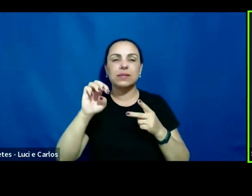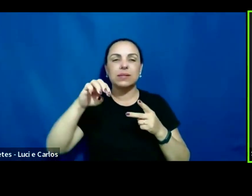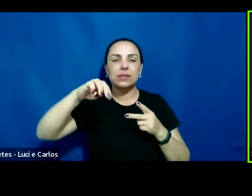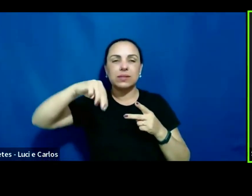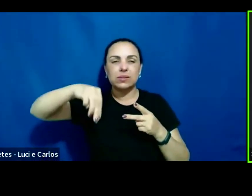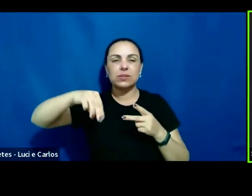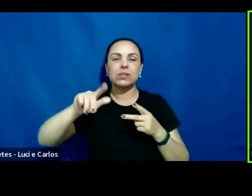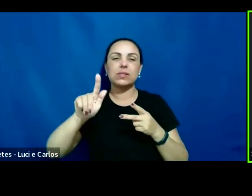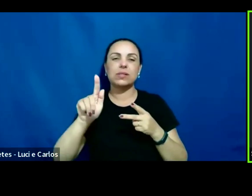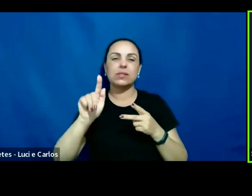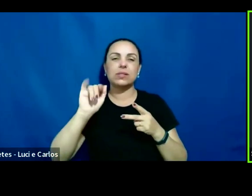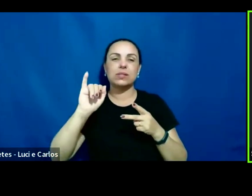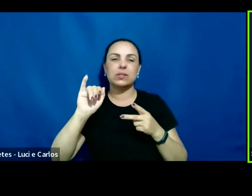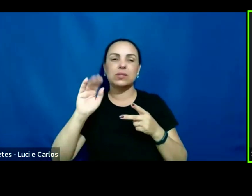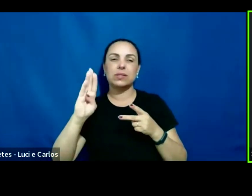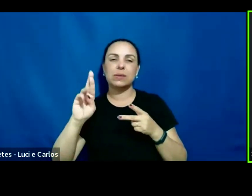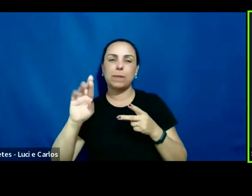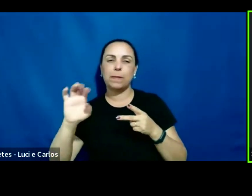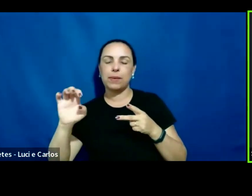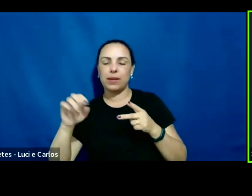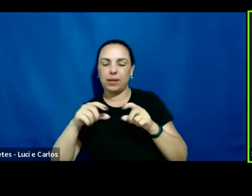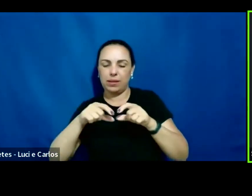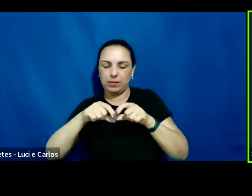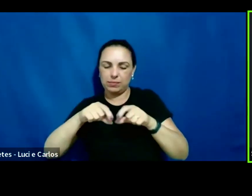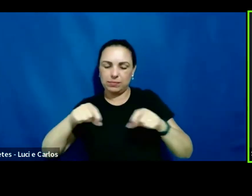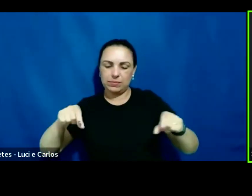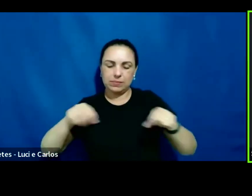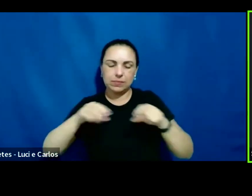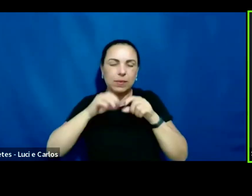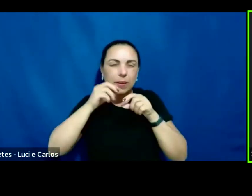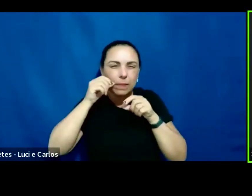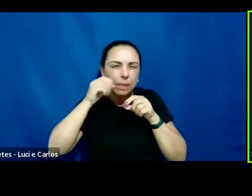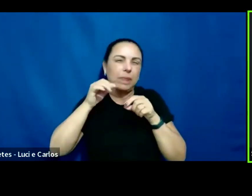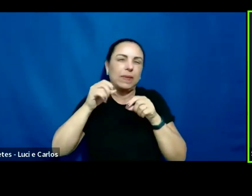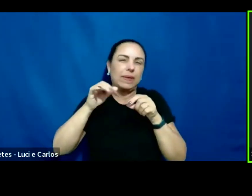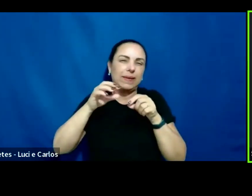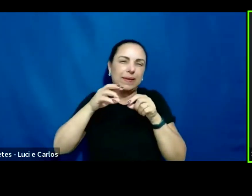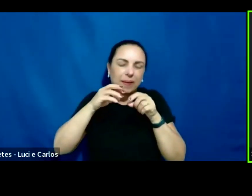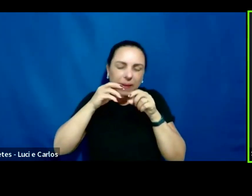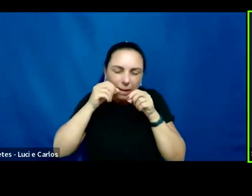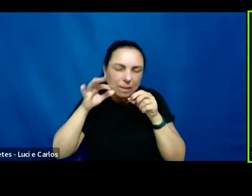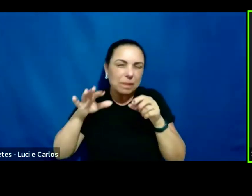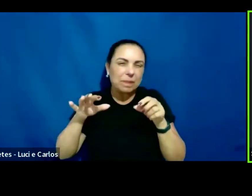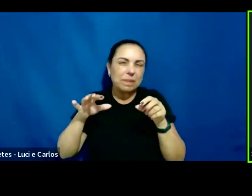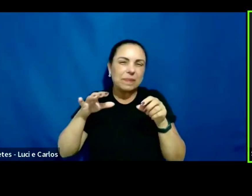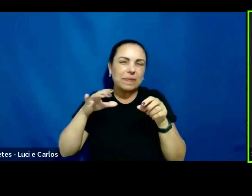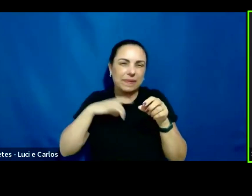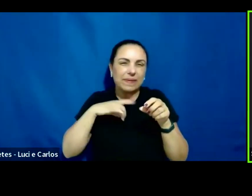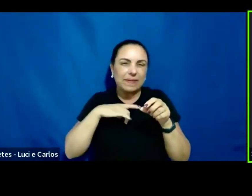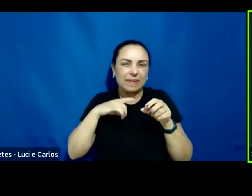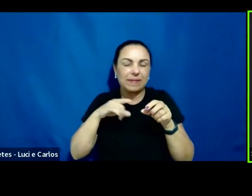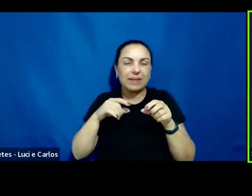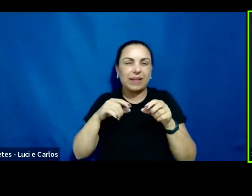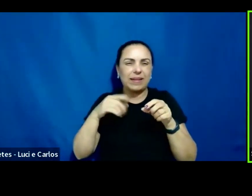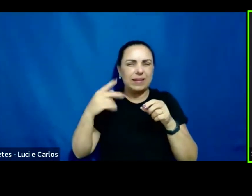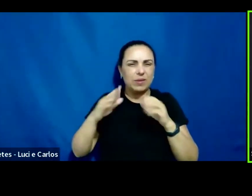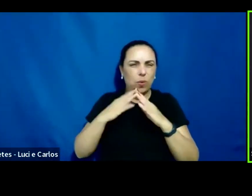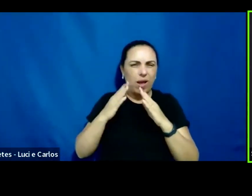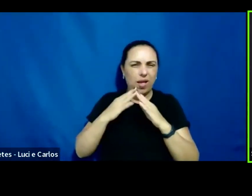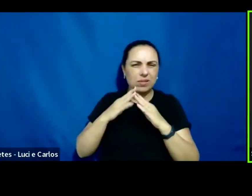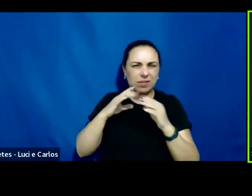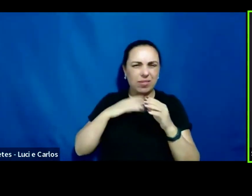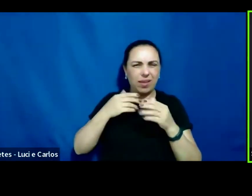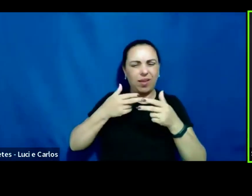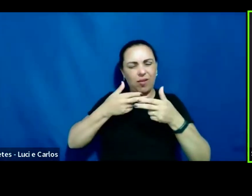tanta coisa que você pode fazer para você prevenir doenças, que eu acho que hoje as